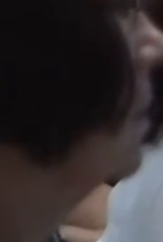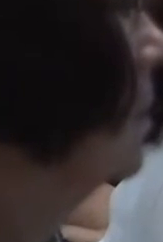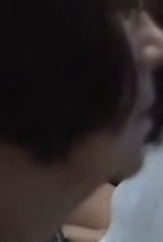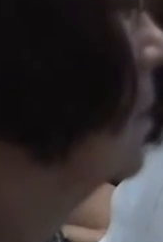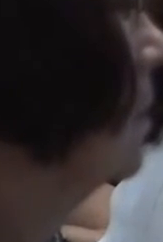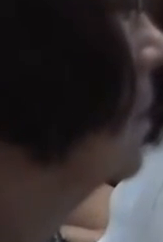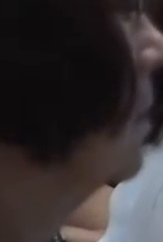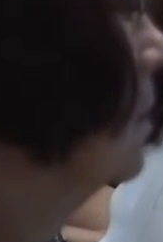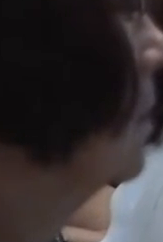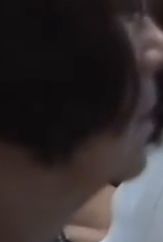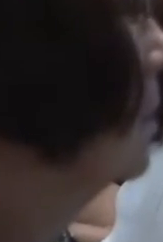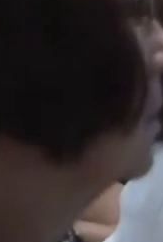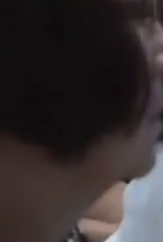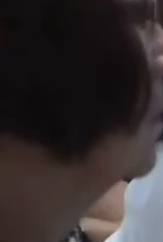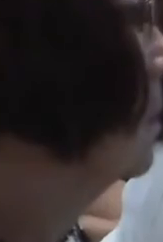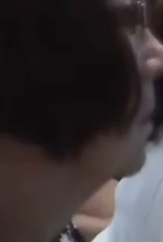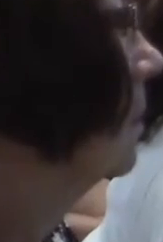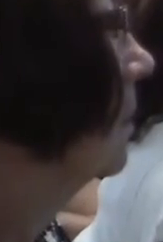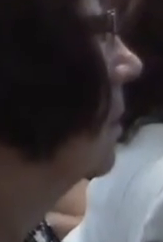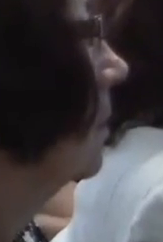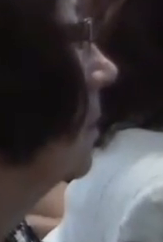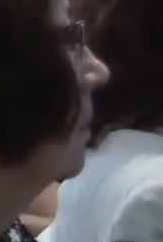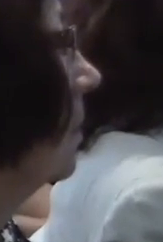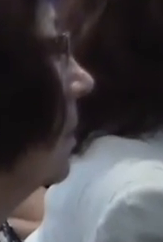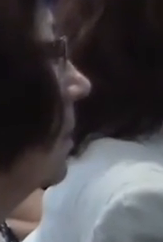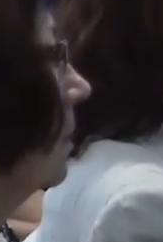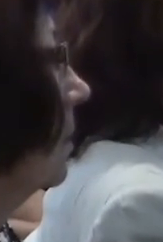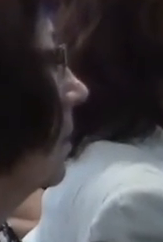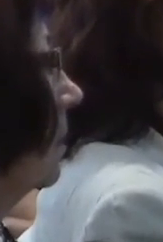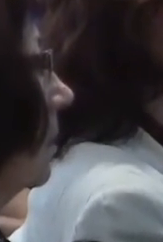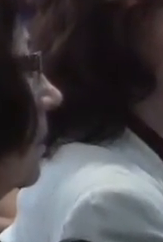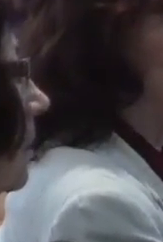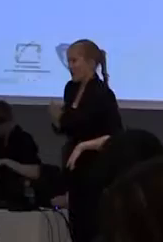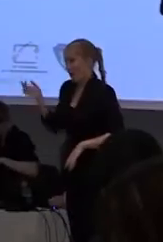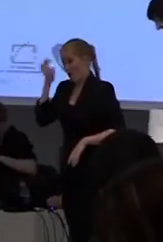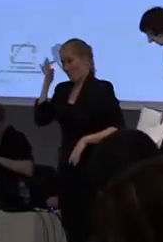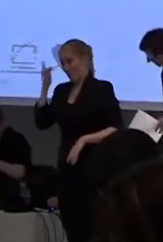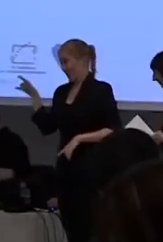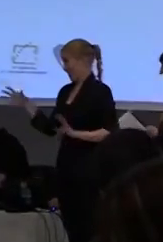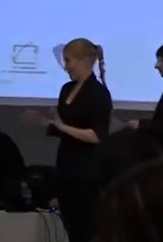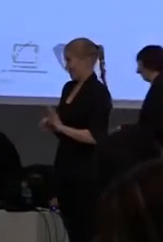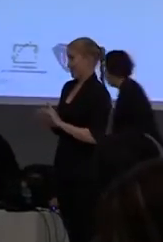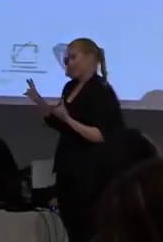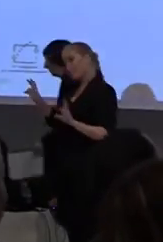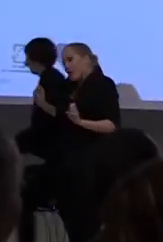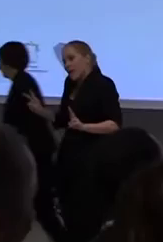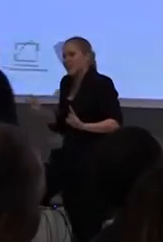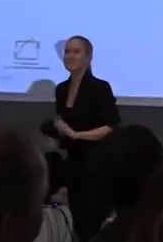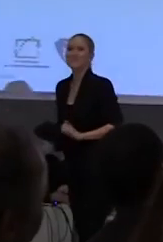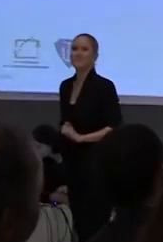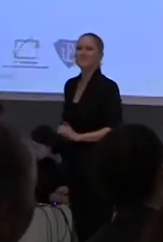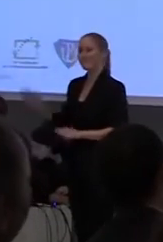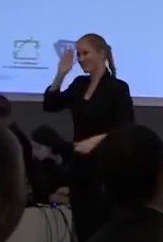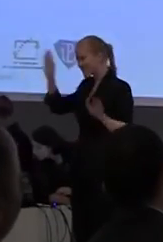sociální vztahy. Takže co ty děti naučíme, to nám oni vrátí. Dobrý den, dámy a pánové.